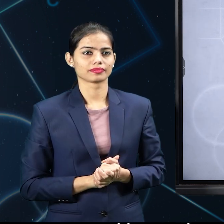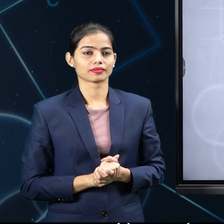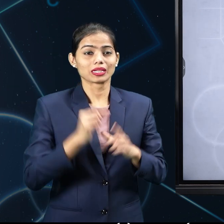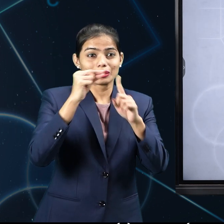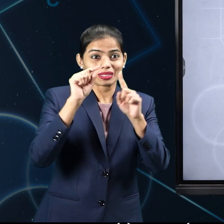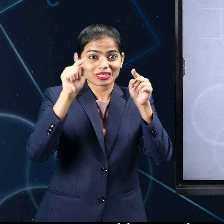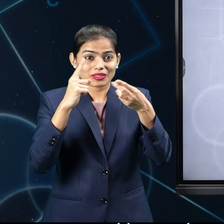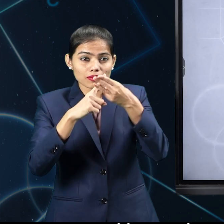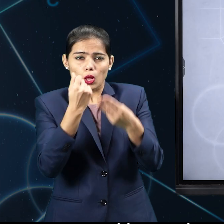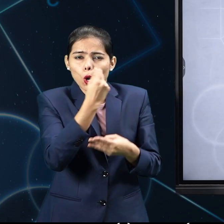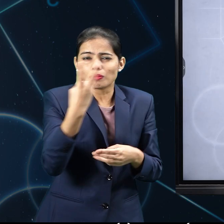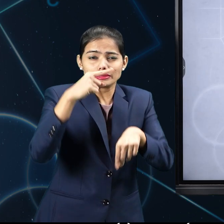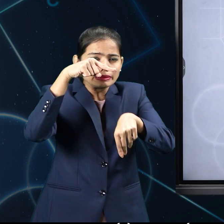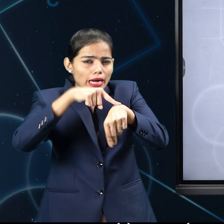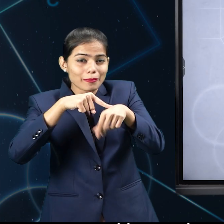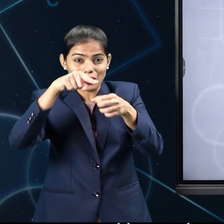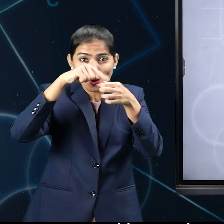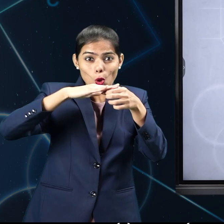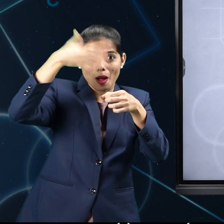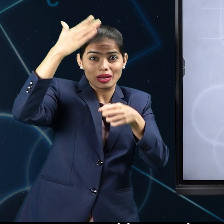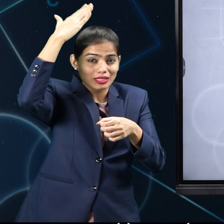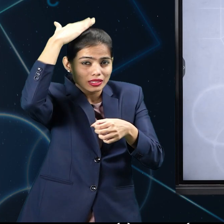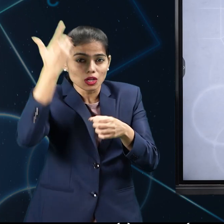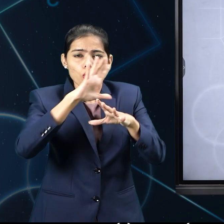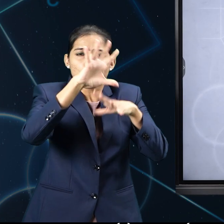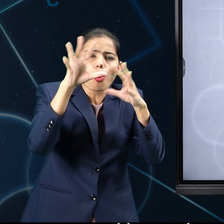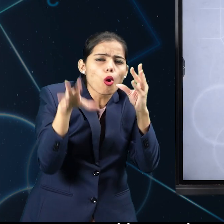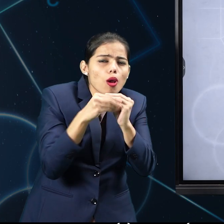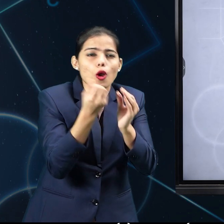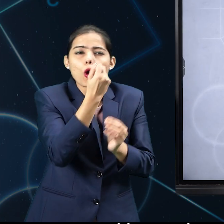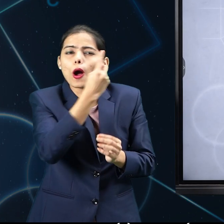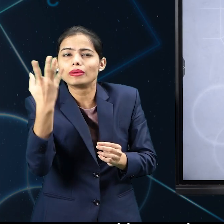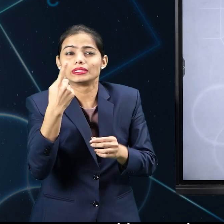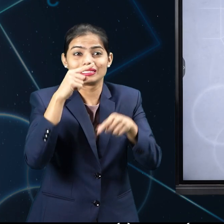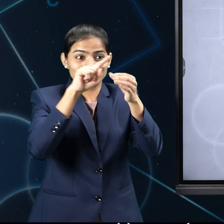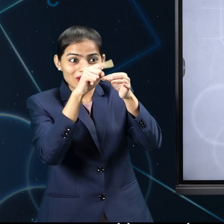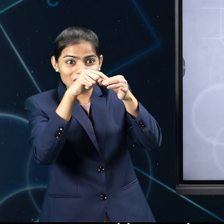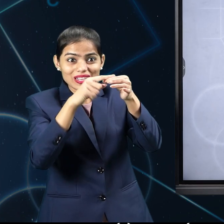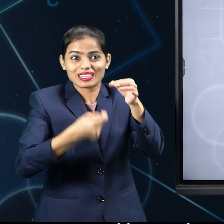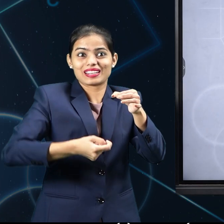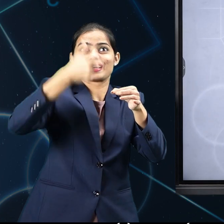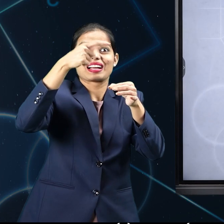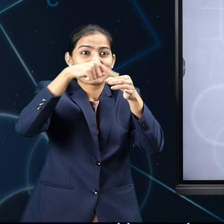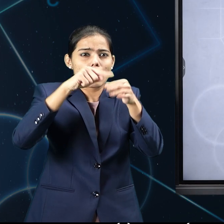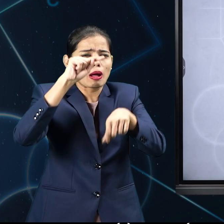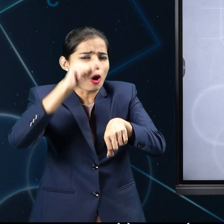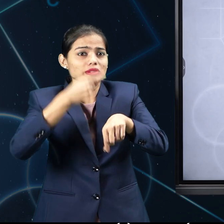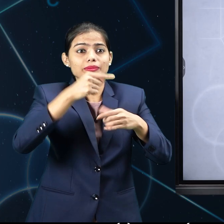P × E = मुख्य म्हणजे हेड्स आलेल्या वेळा एकूण प्रयोगांची संख्या.